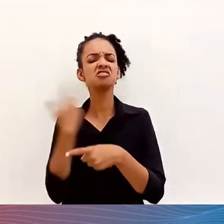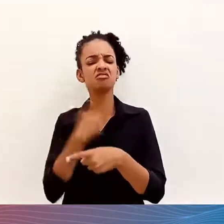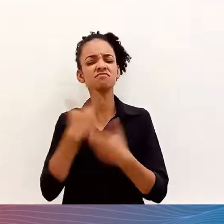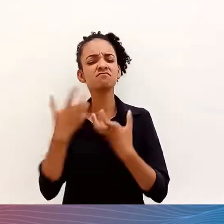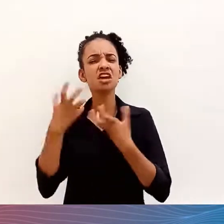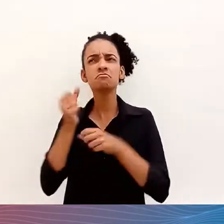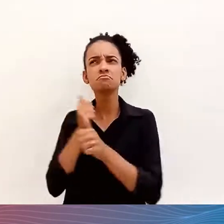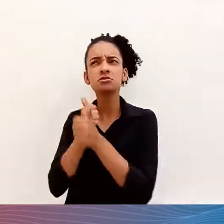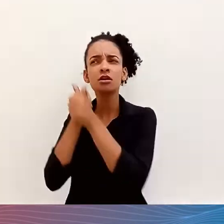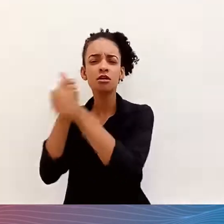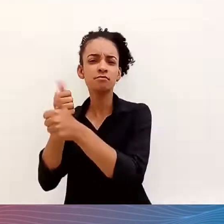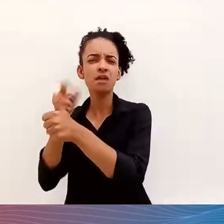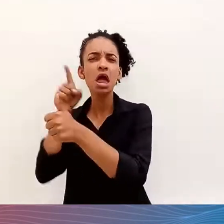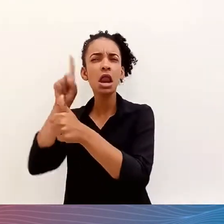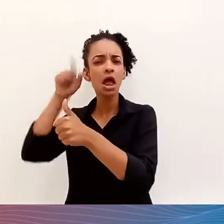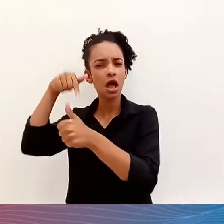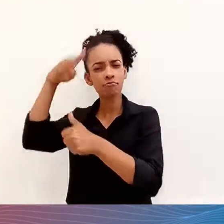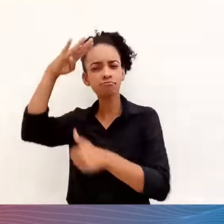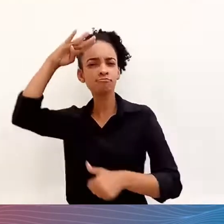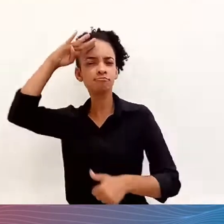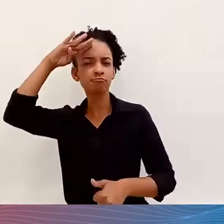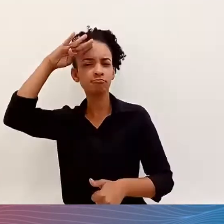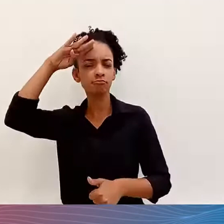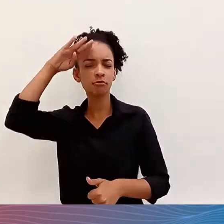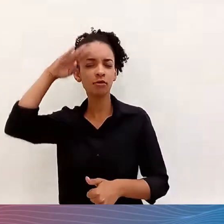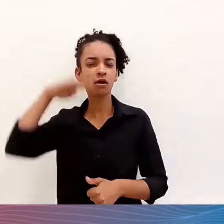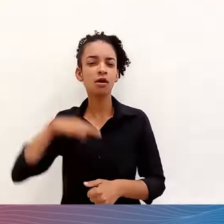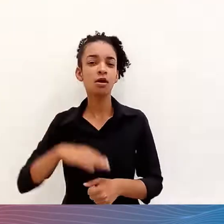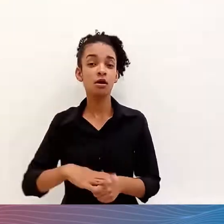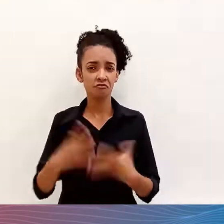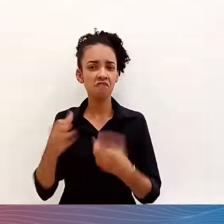né? E, ó Senhor Jesus,